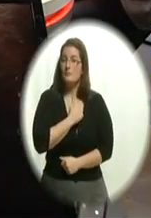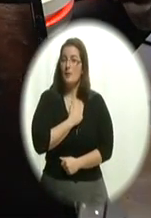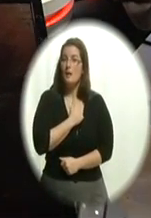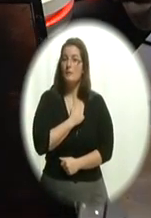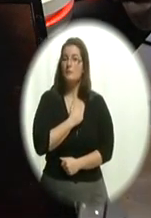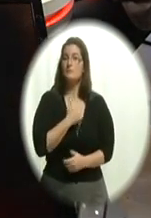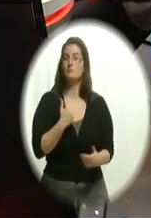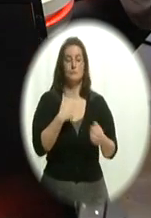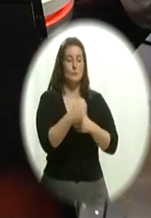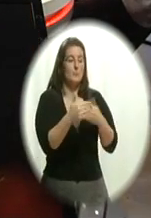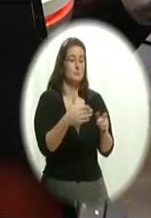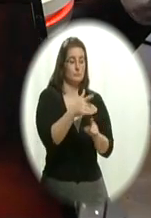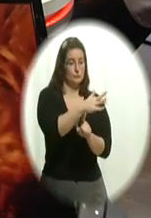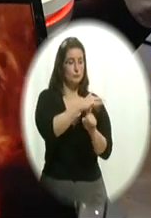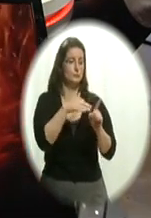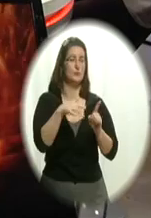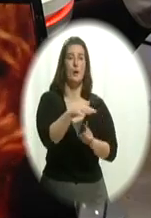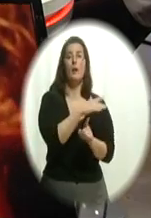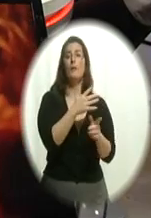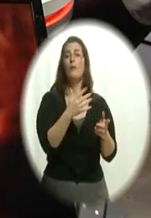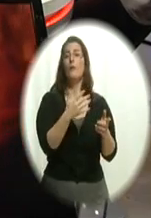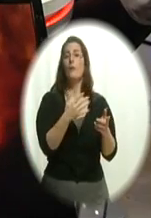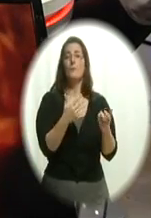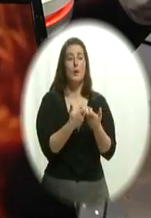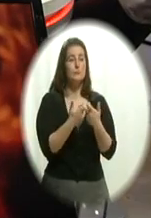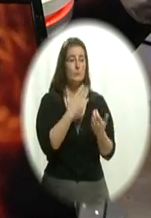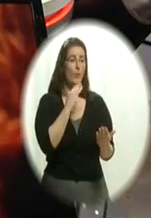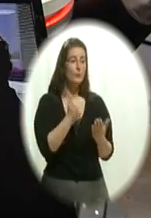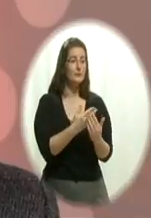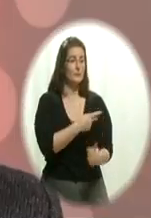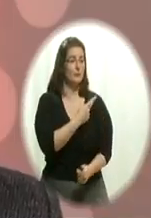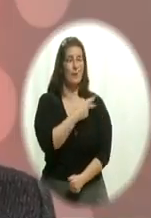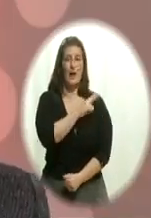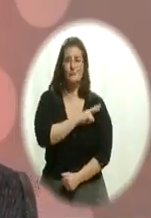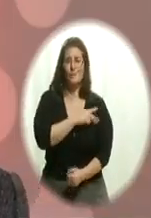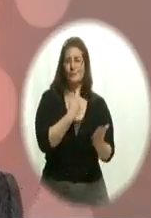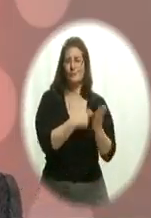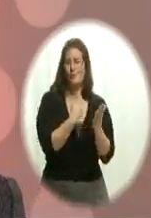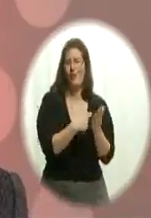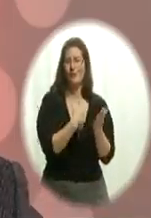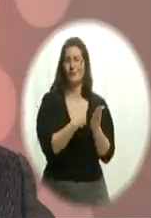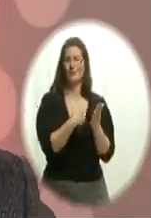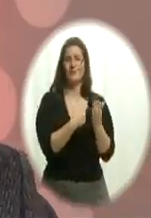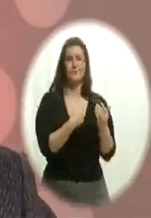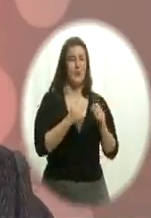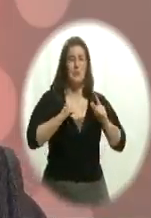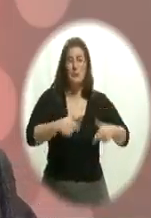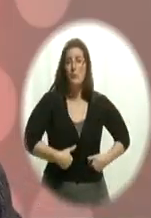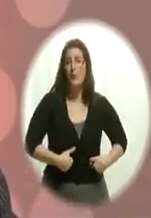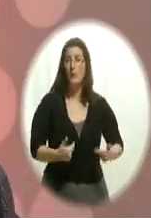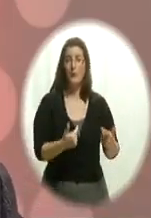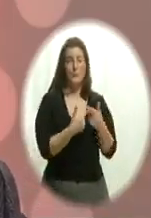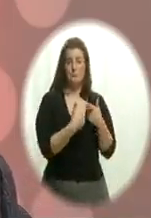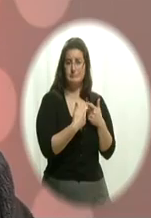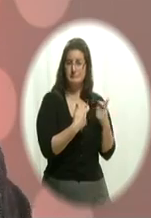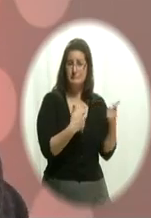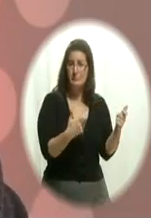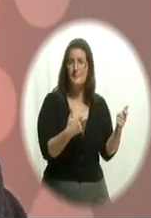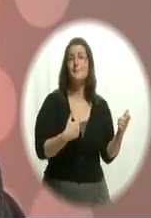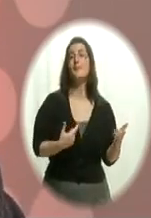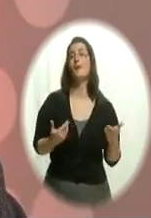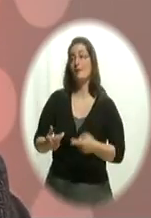dans le domaine du social, c'est-à-dire des rendez-vous médicaux, assurances, banques, etc., à l'école. Et dans le